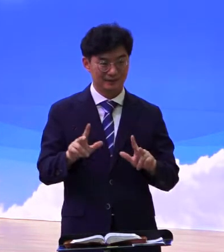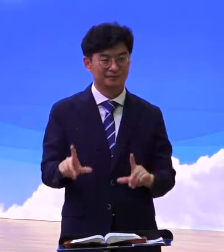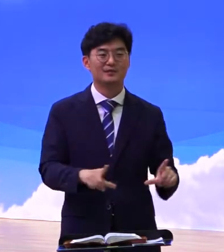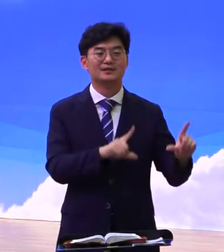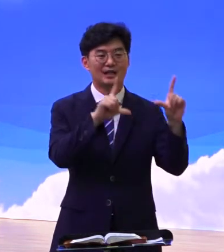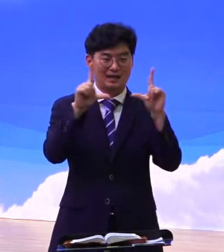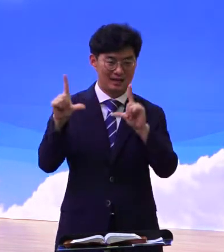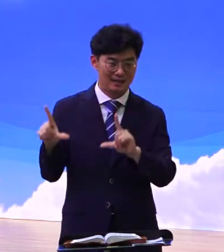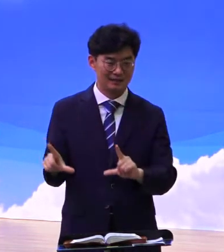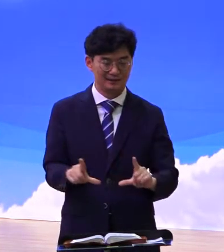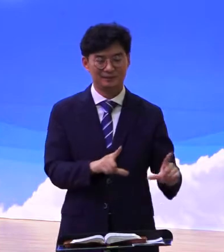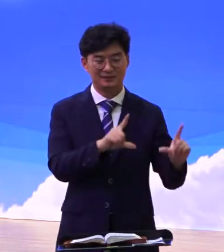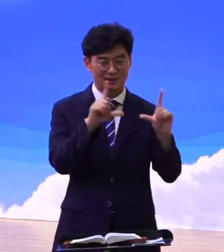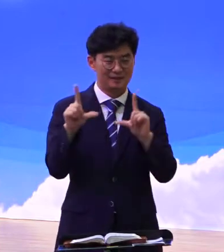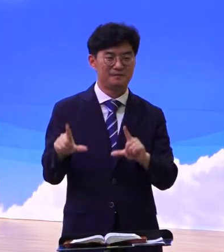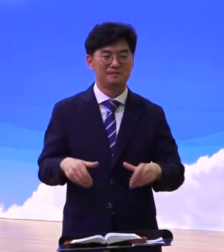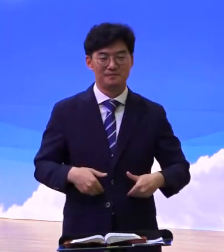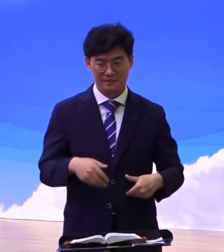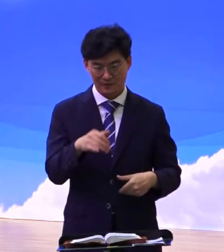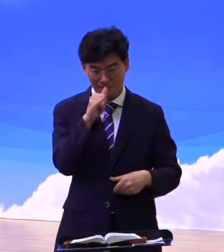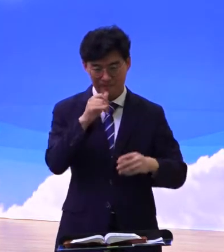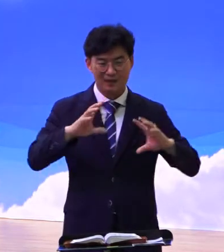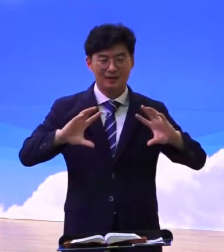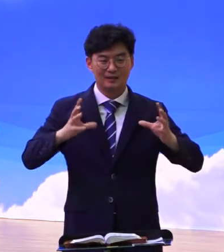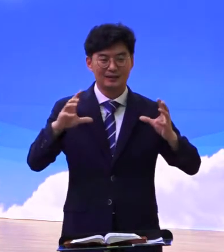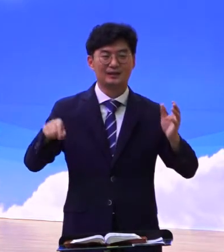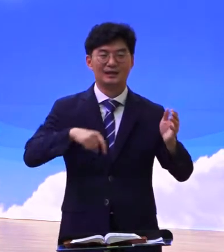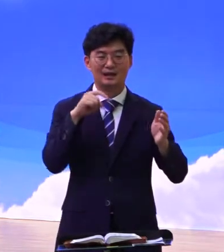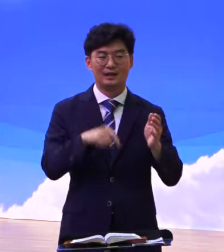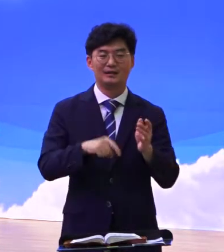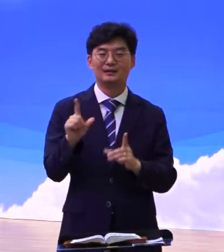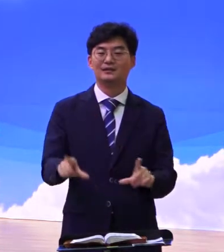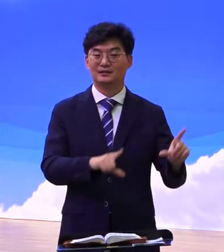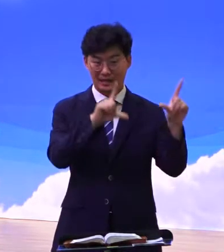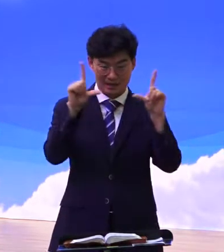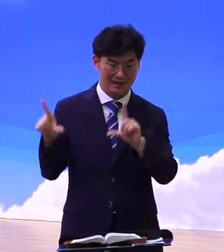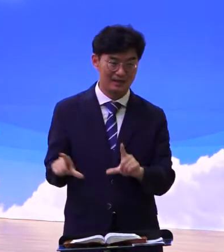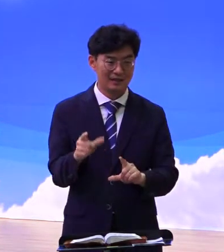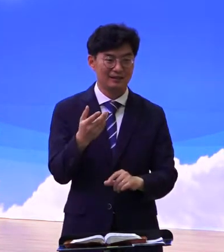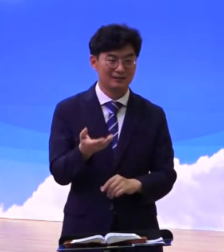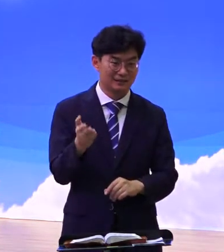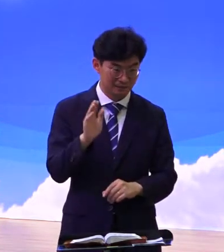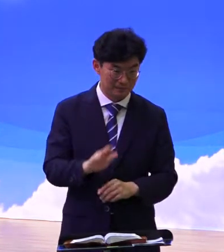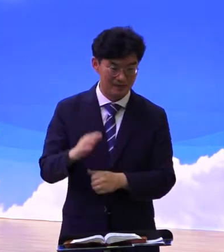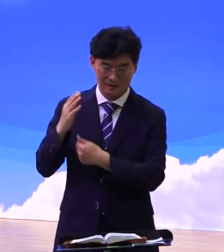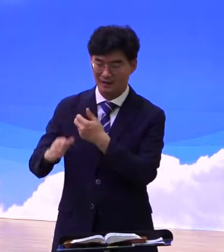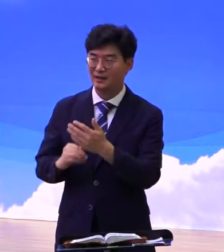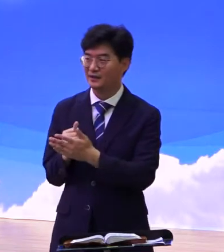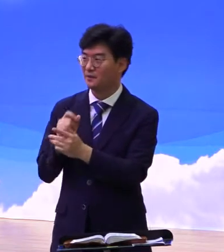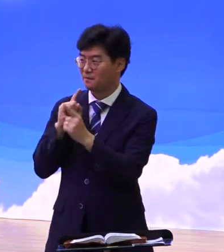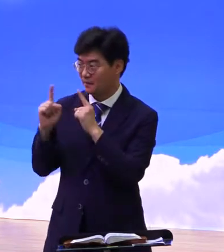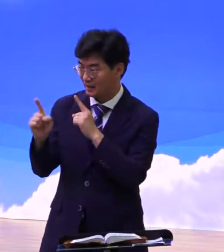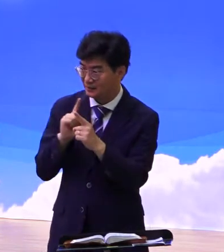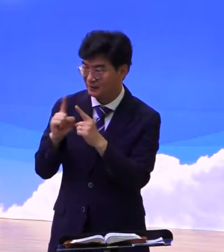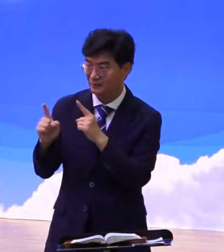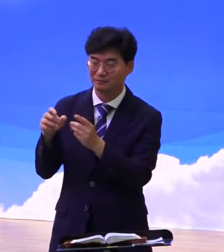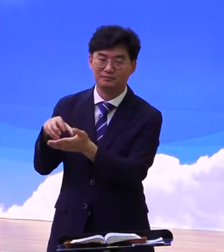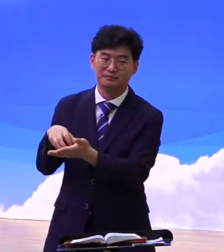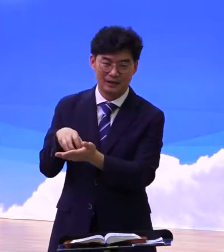모습입니다. 말씀에 근거하고 진리의 기초에서 살아가는 것, 그것이